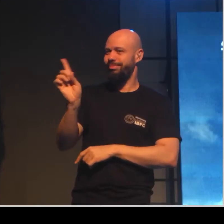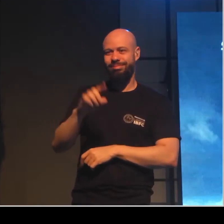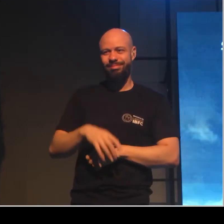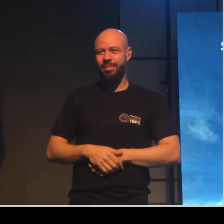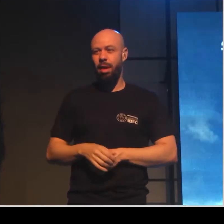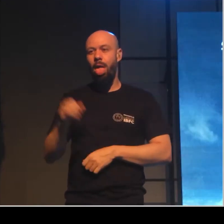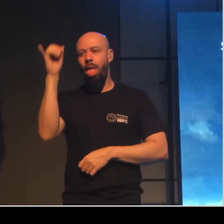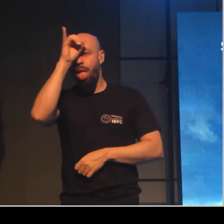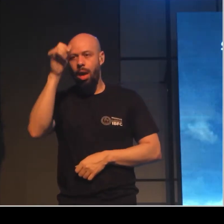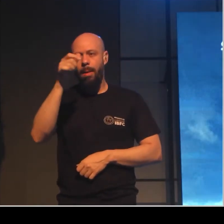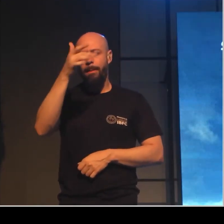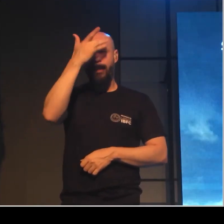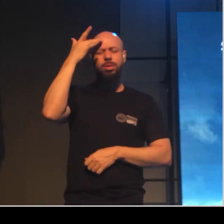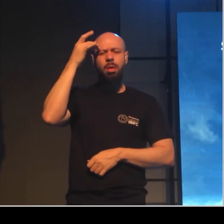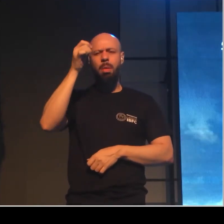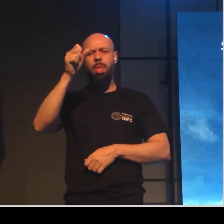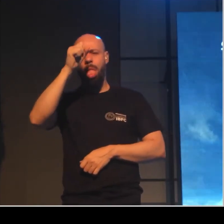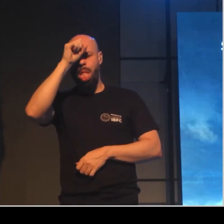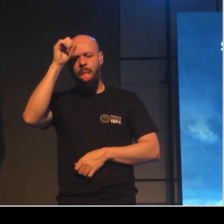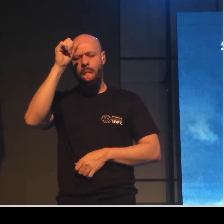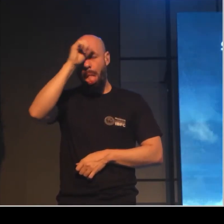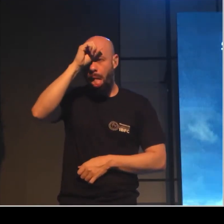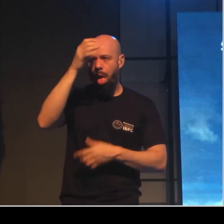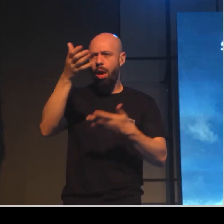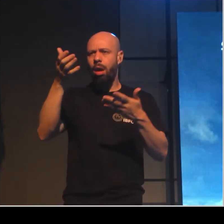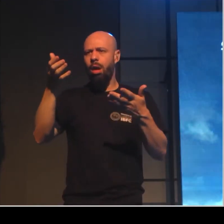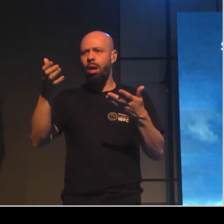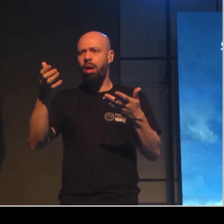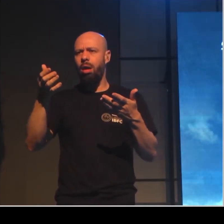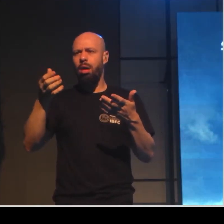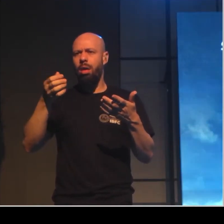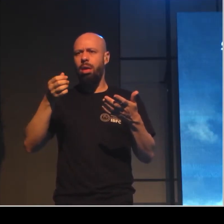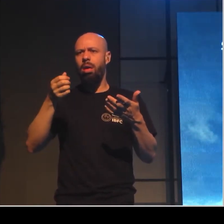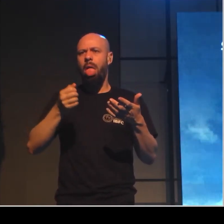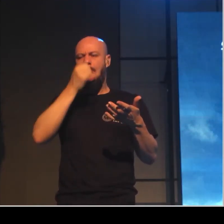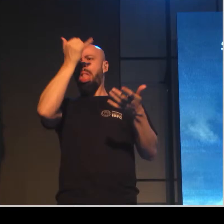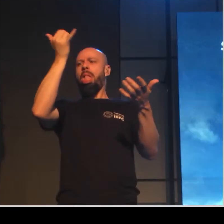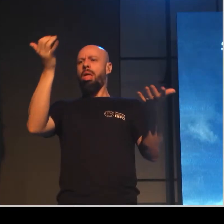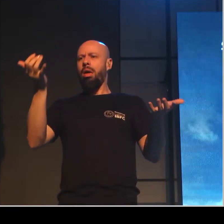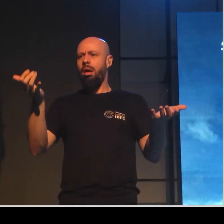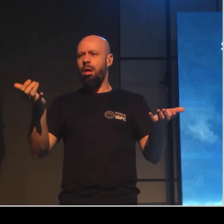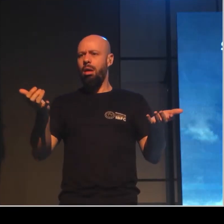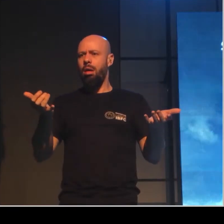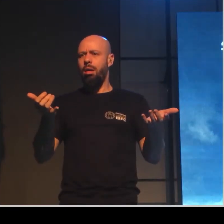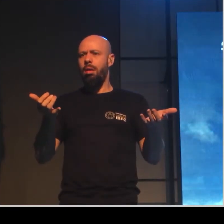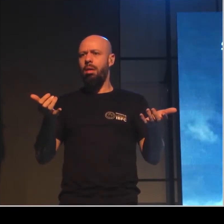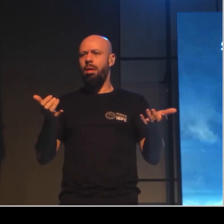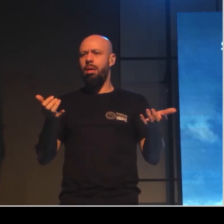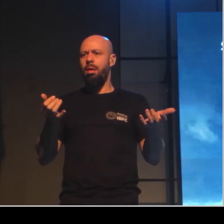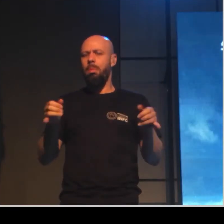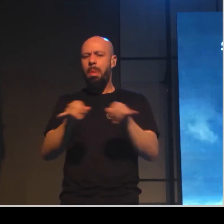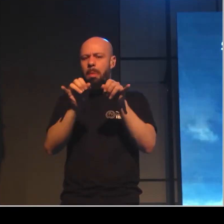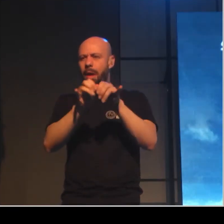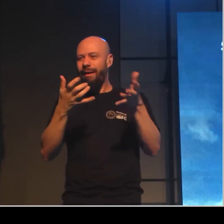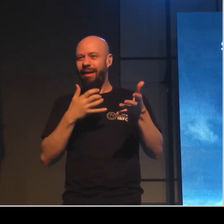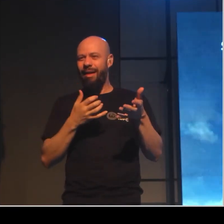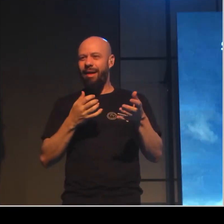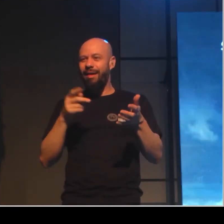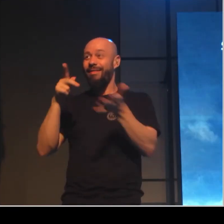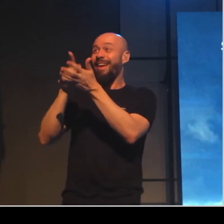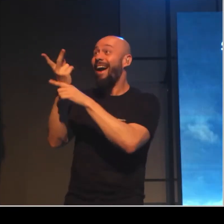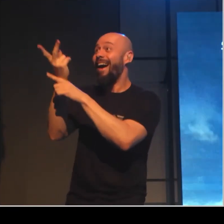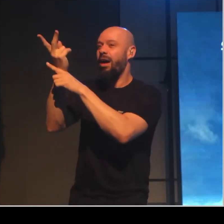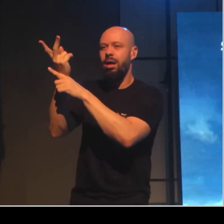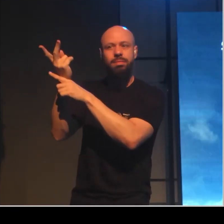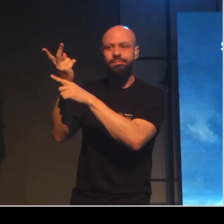Tolos, estultos, idiotas, manés, não querem saber de verdade.